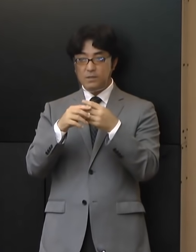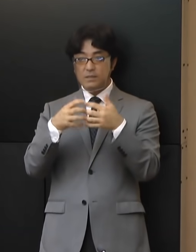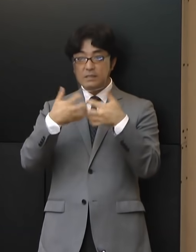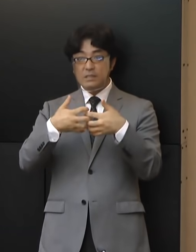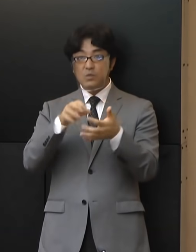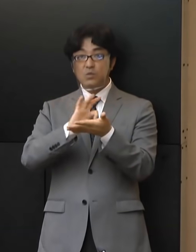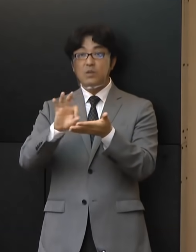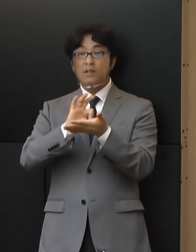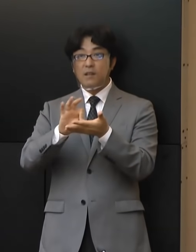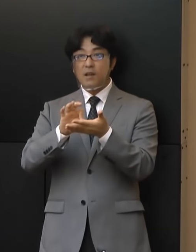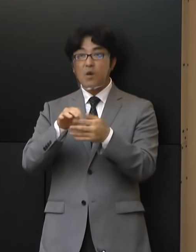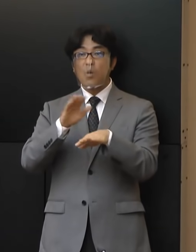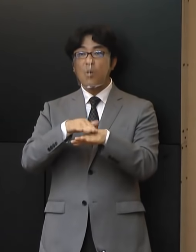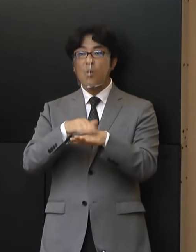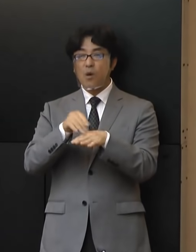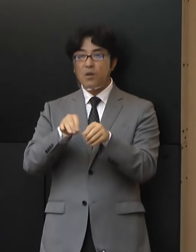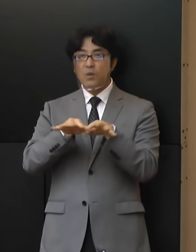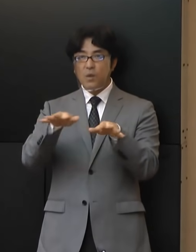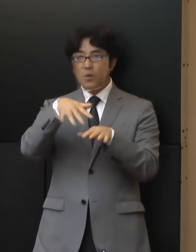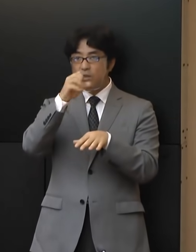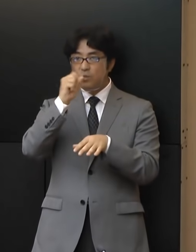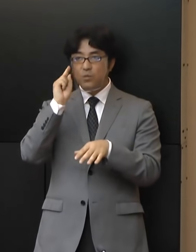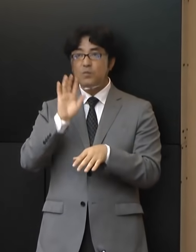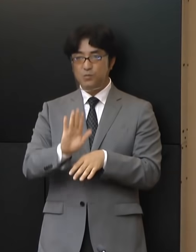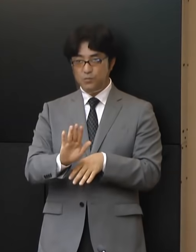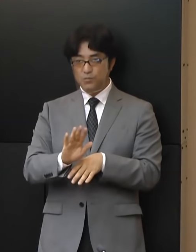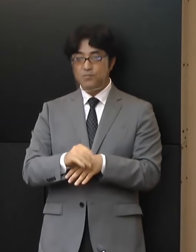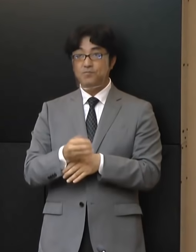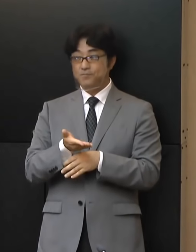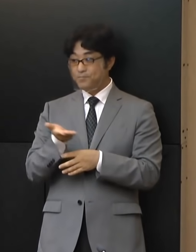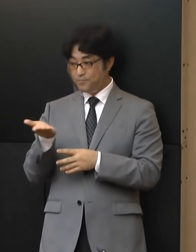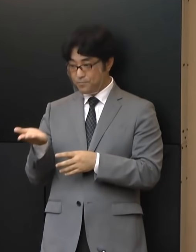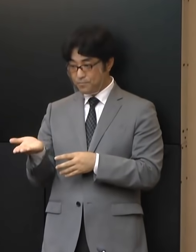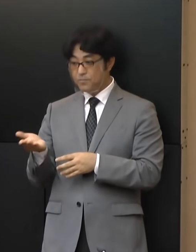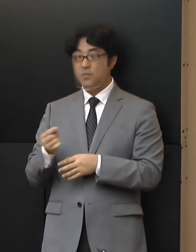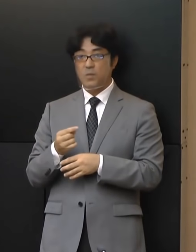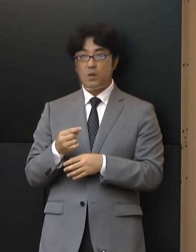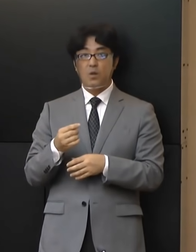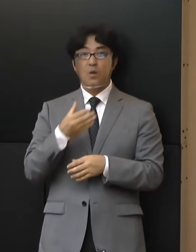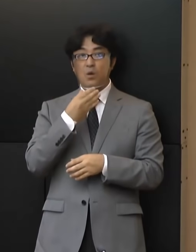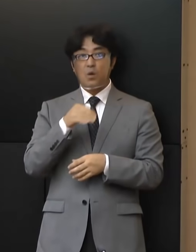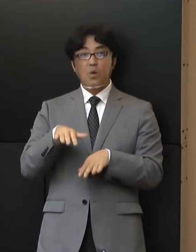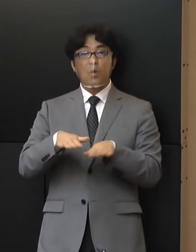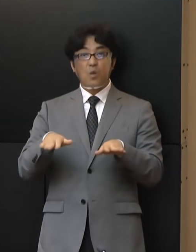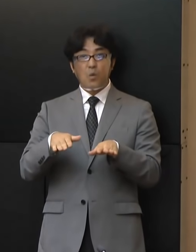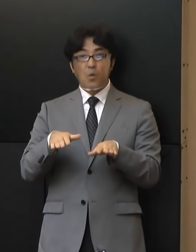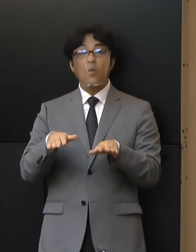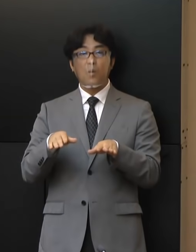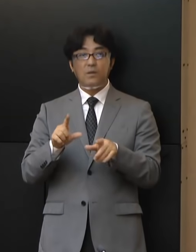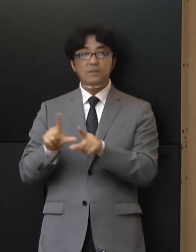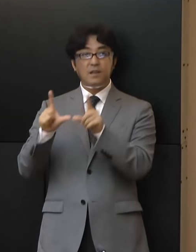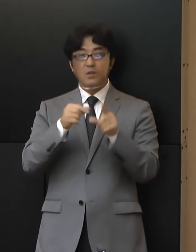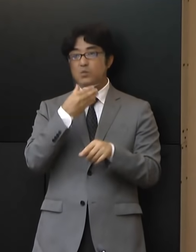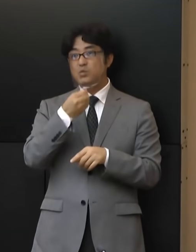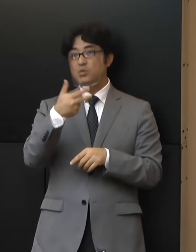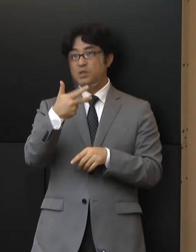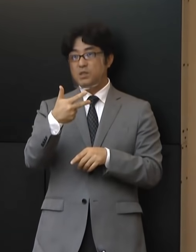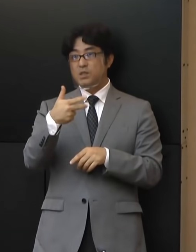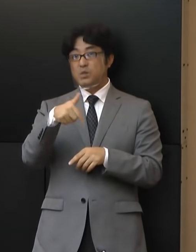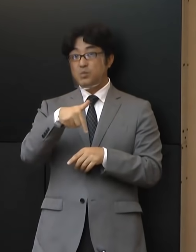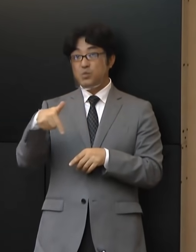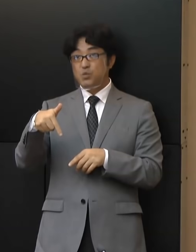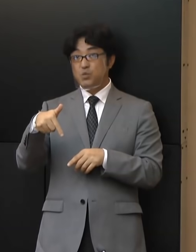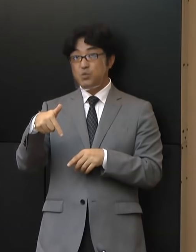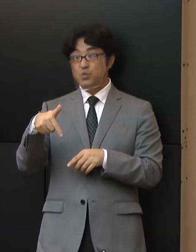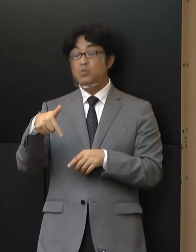ております。 はい、では私は子ども生活福祉部の担当の先ほどDV